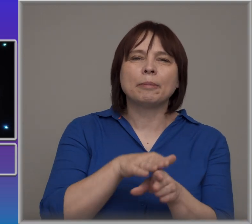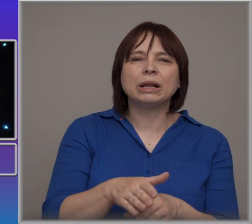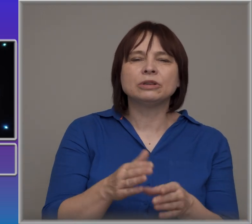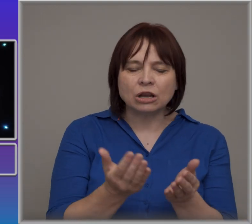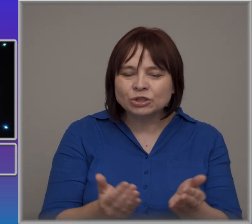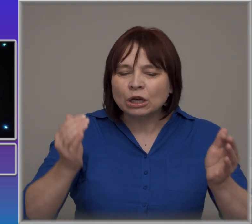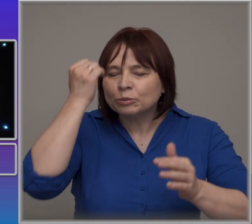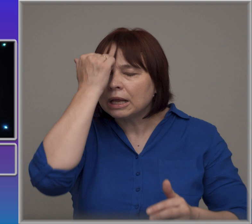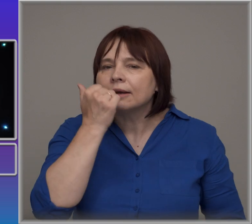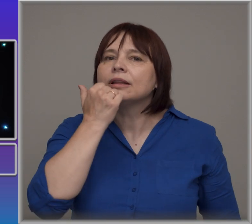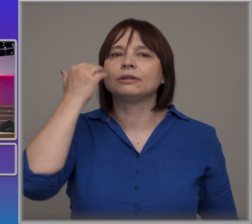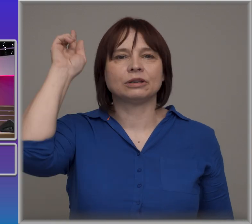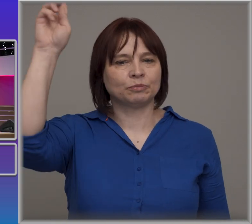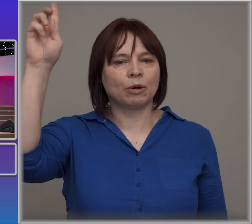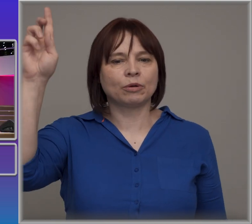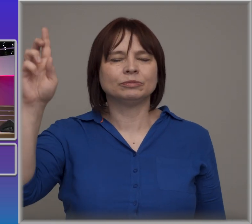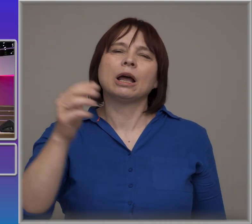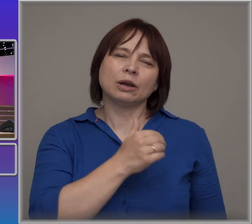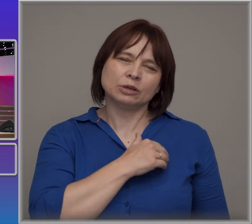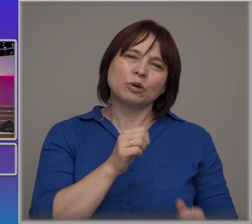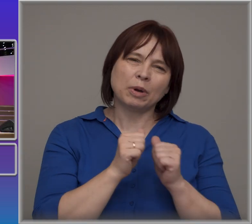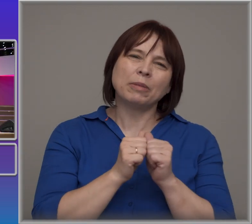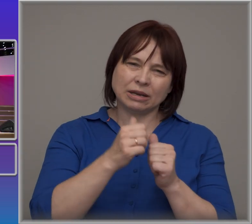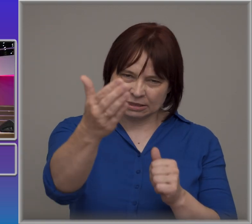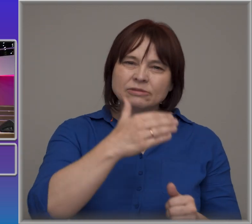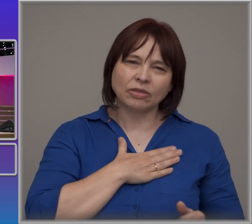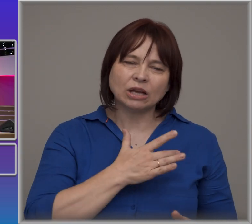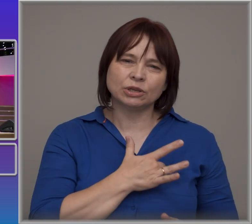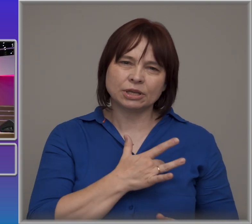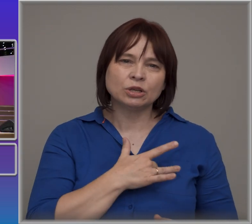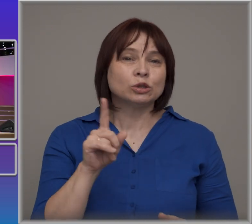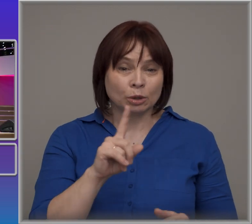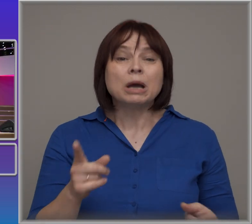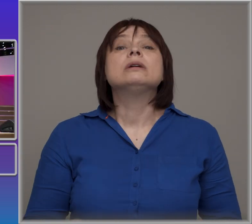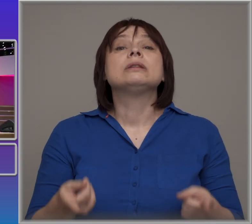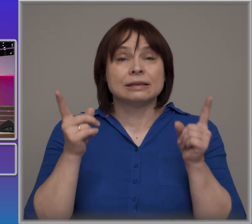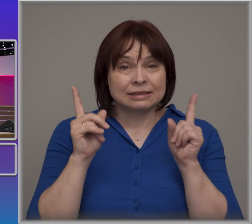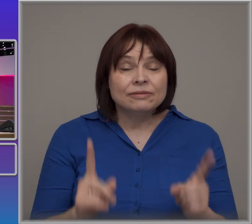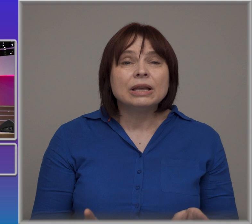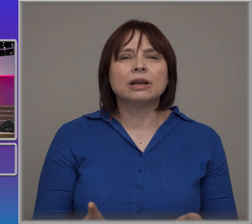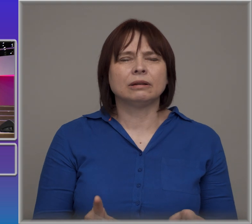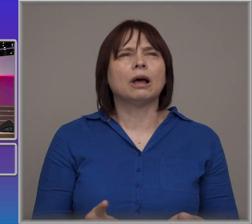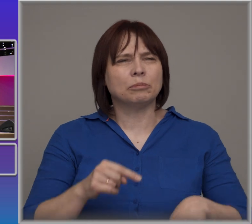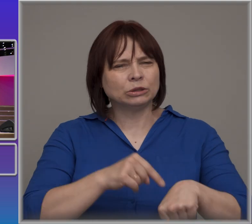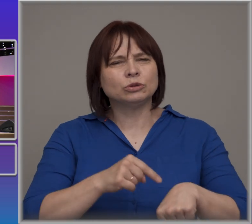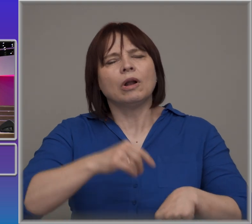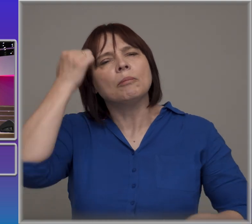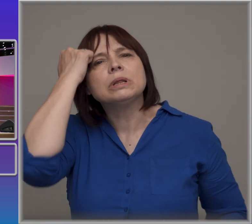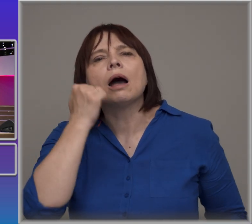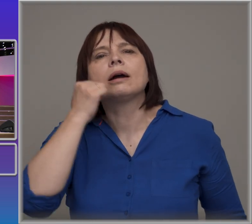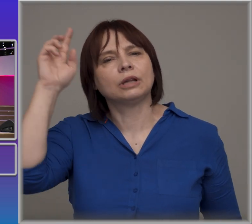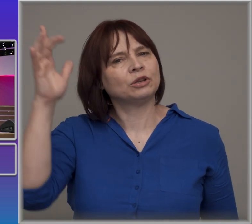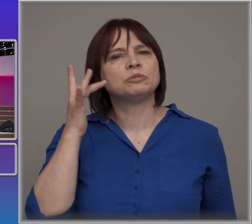чем достаточно для всяких добрых дел. И в конце, в 12 стихе, в этом отрывке написано, когда